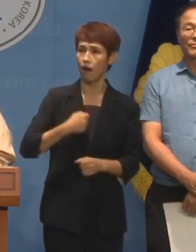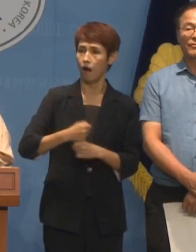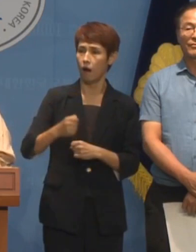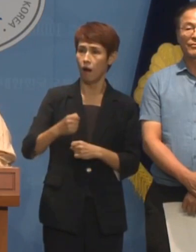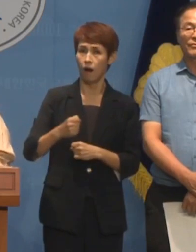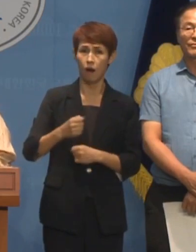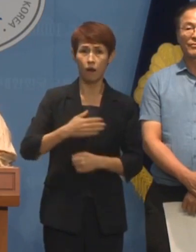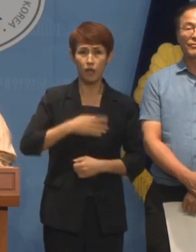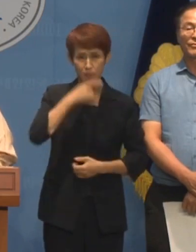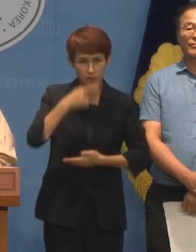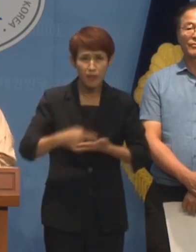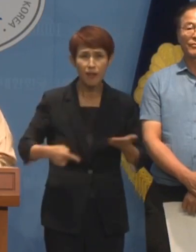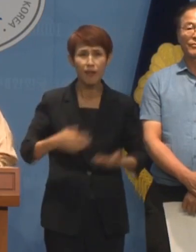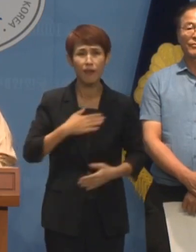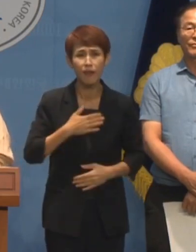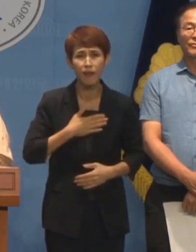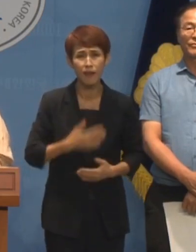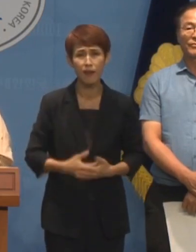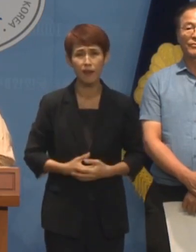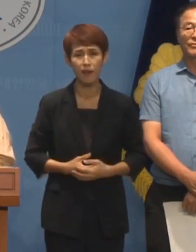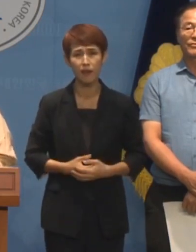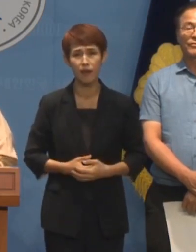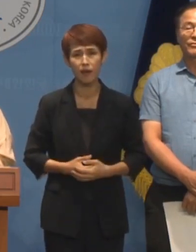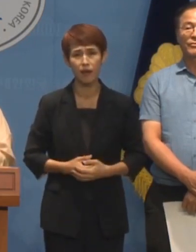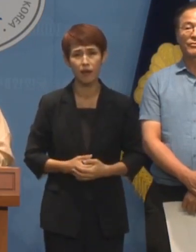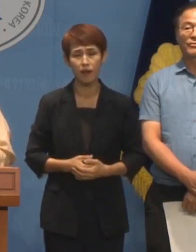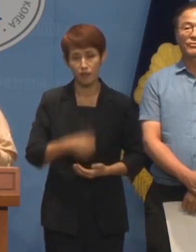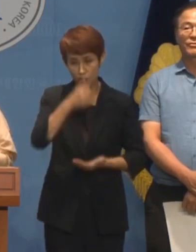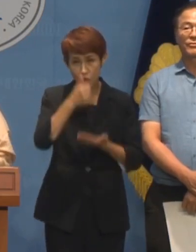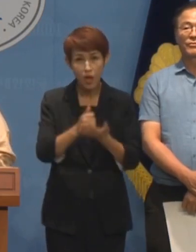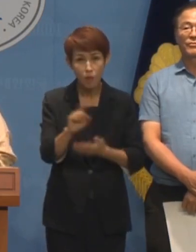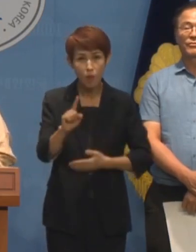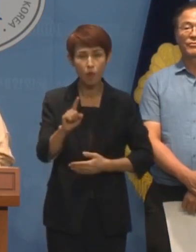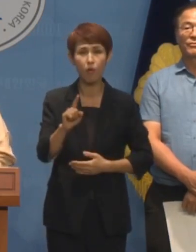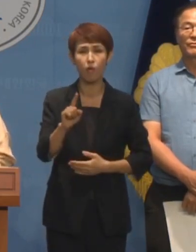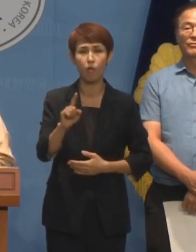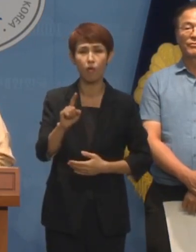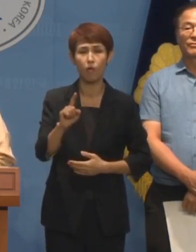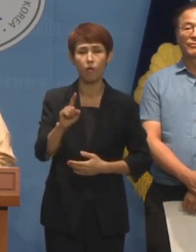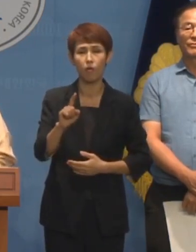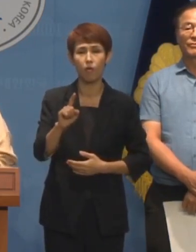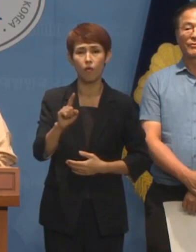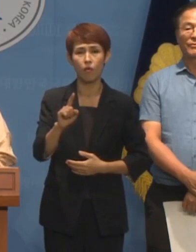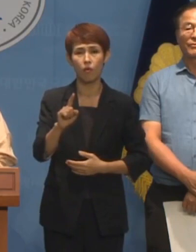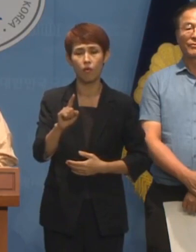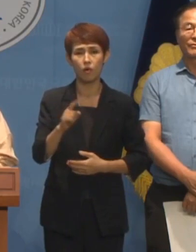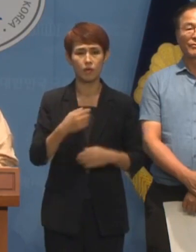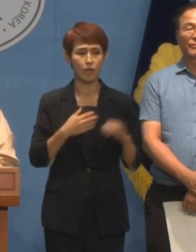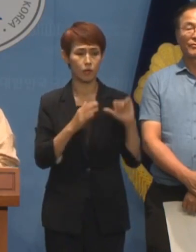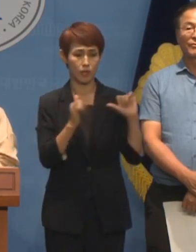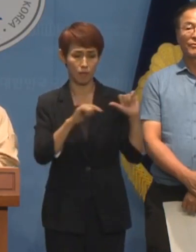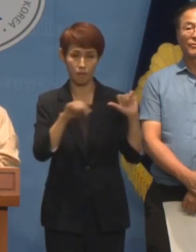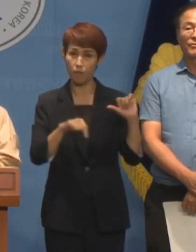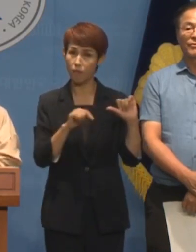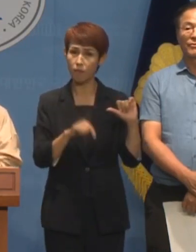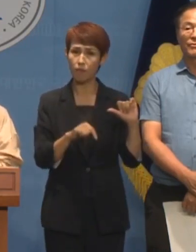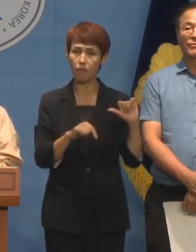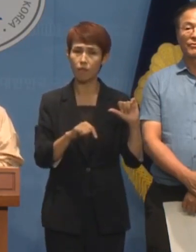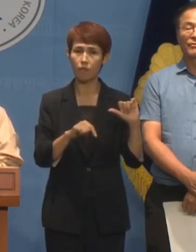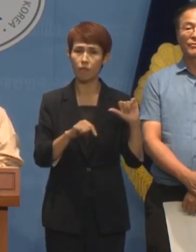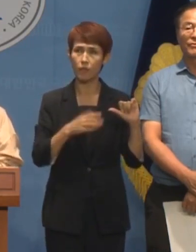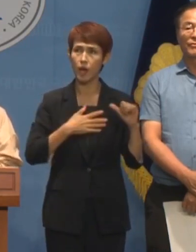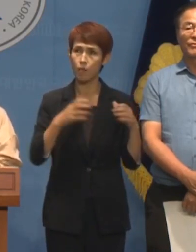저희 피해자입니다. 제가 있다면 저희 참고인 지금 5분 중에